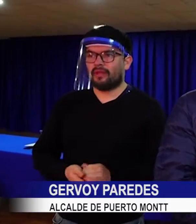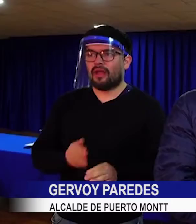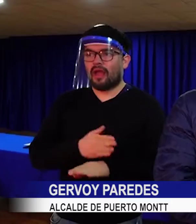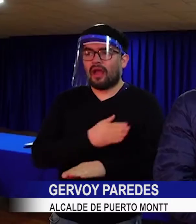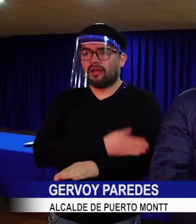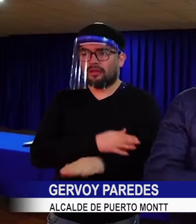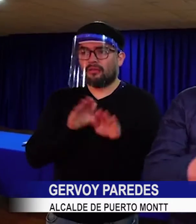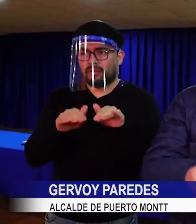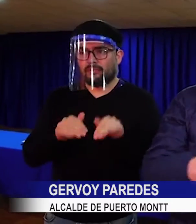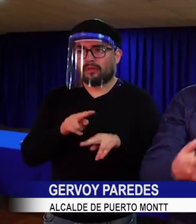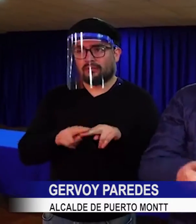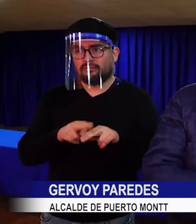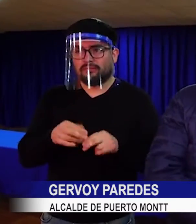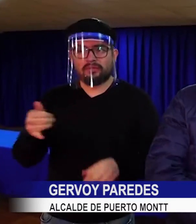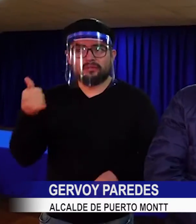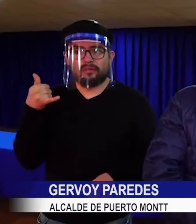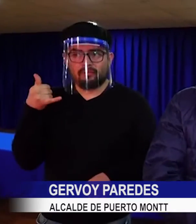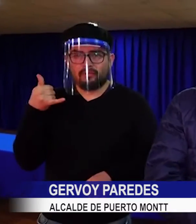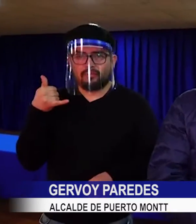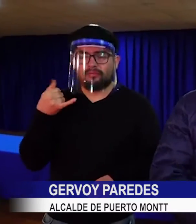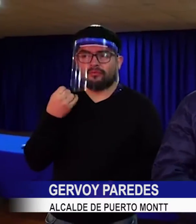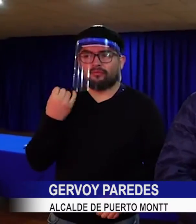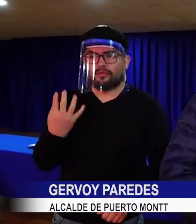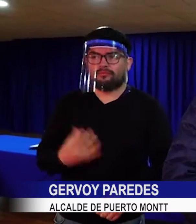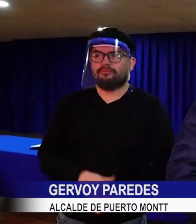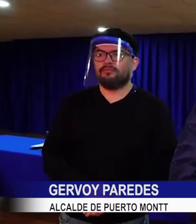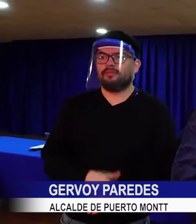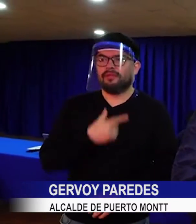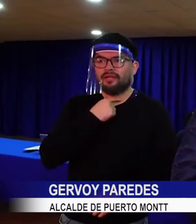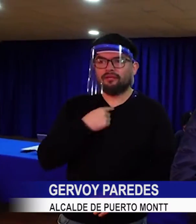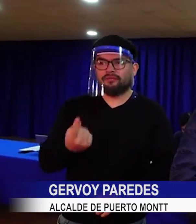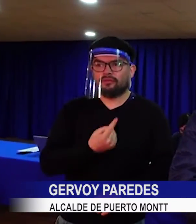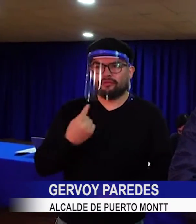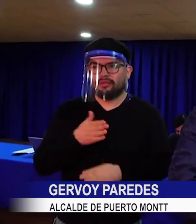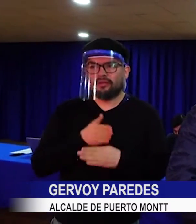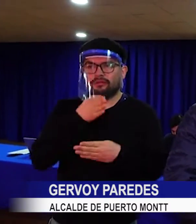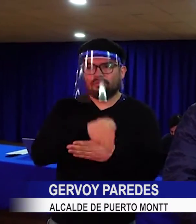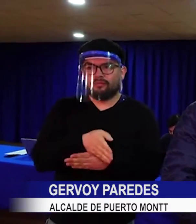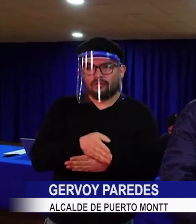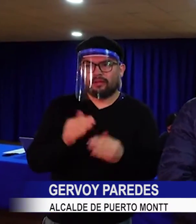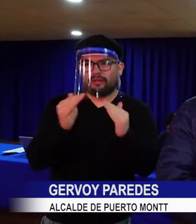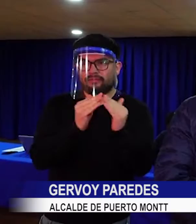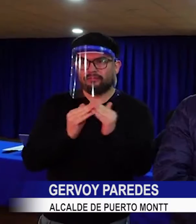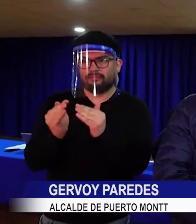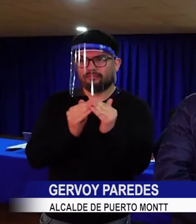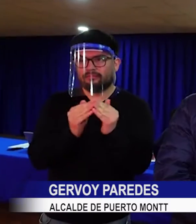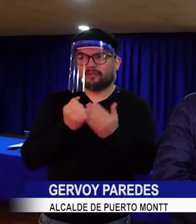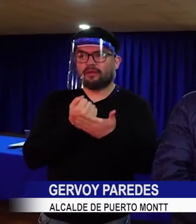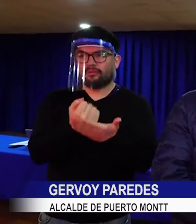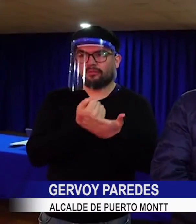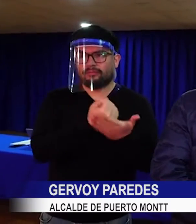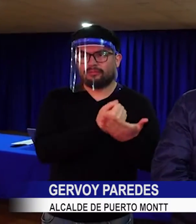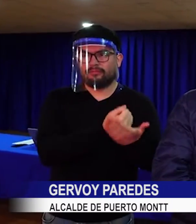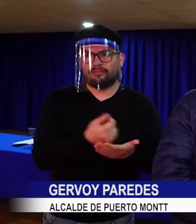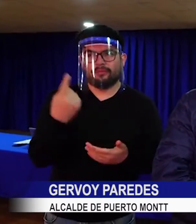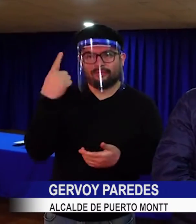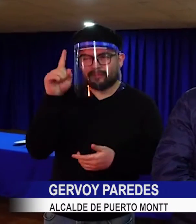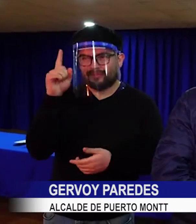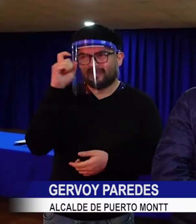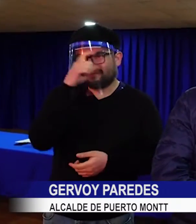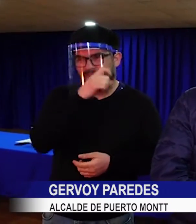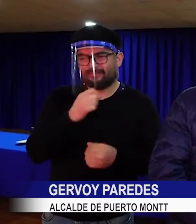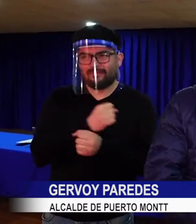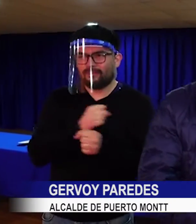línea telefónica pensábamos salir en presencia pero por un tema de cuarentena lunes muy bastante más complicado más complejo entonces